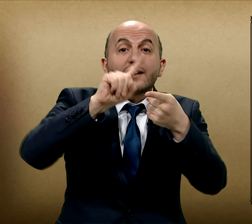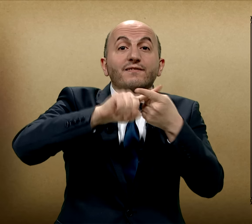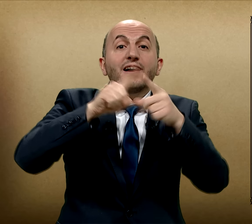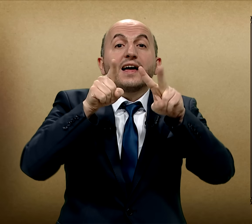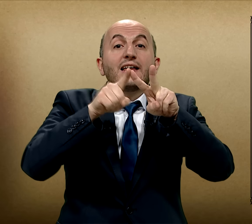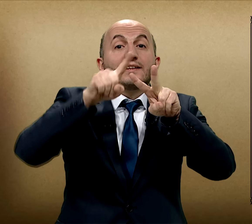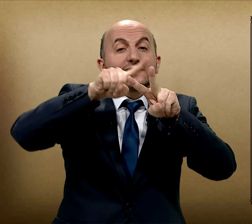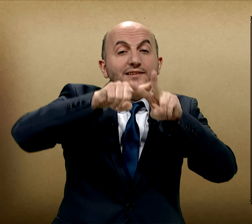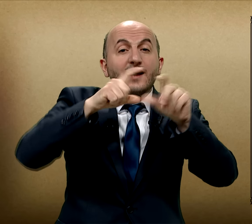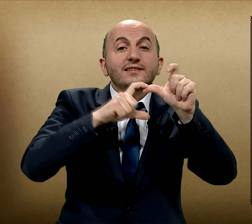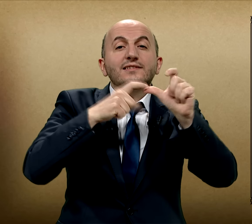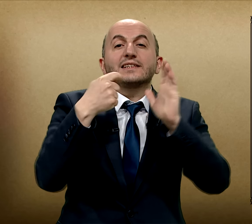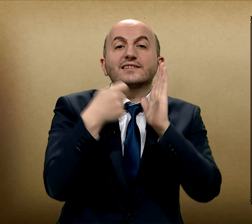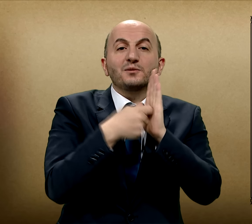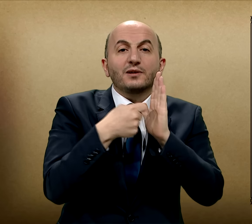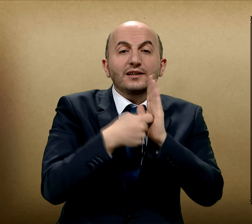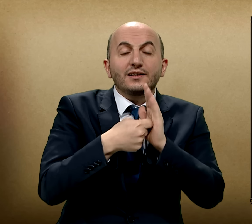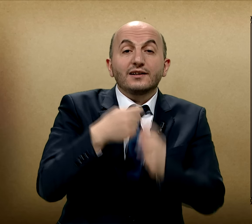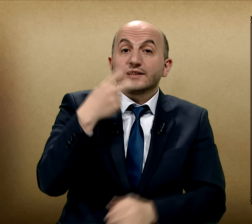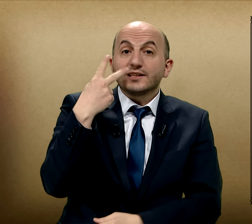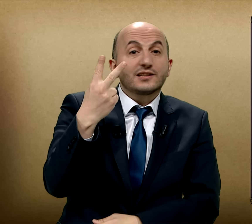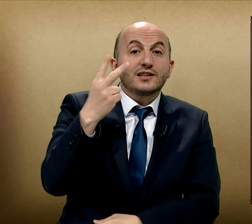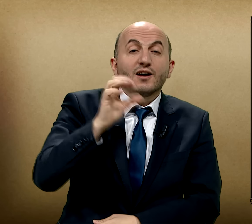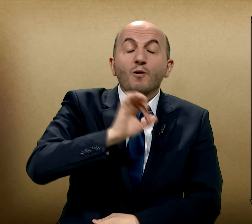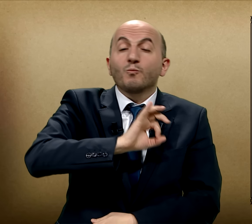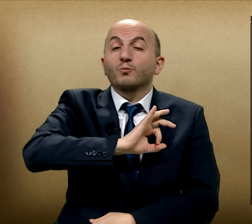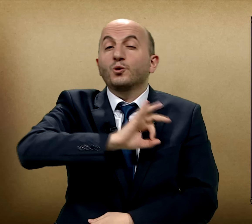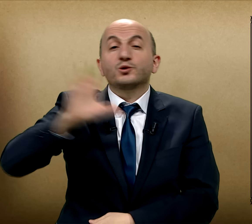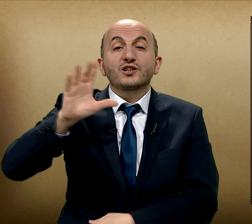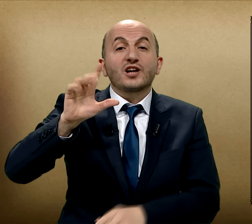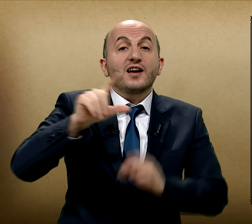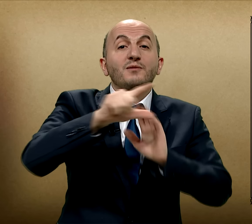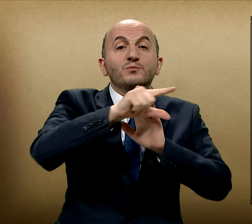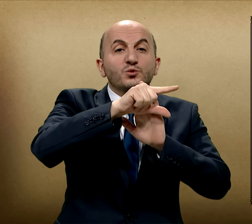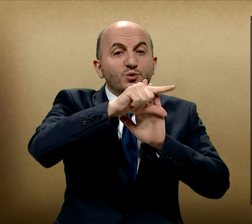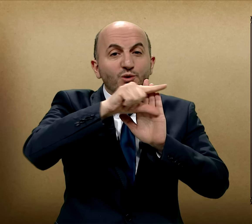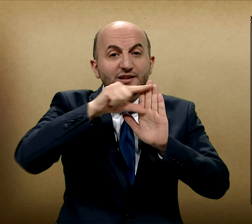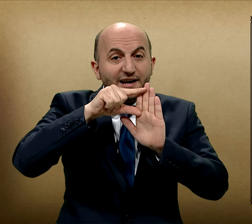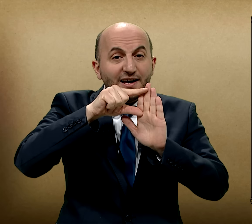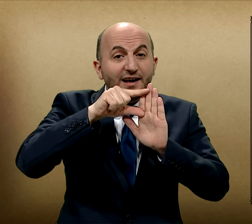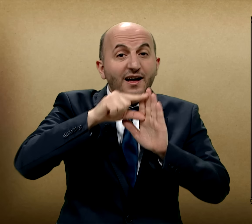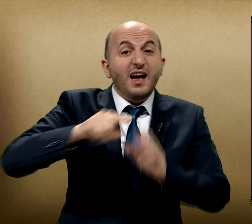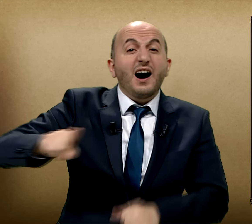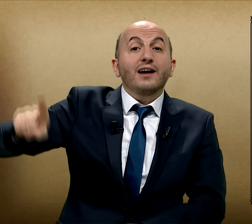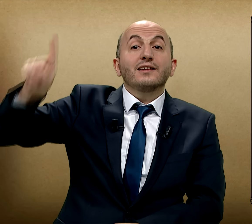ve Nas isimli iki muhteşem surede